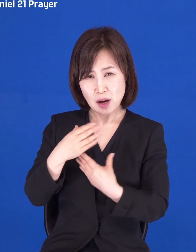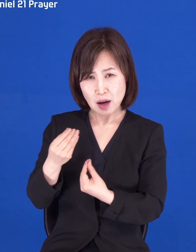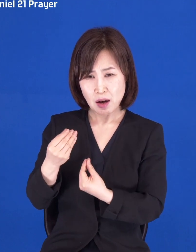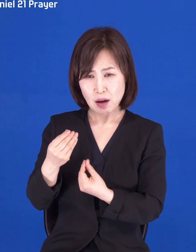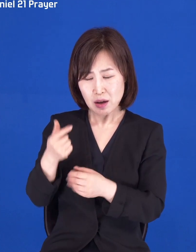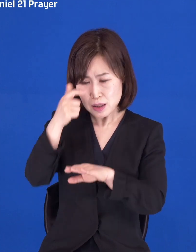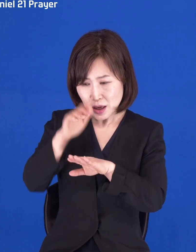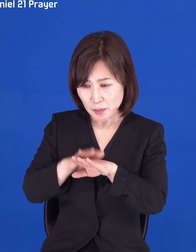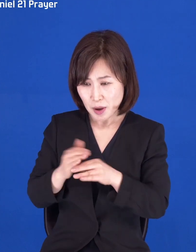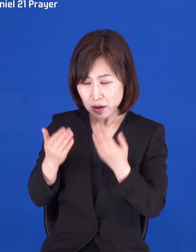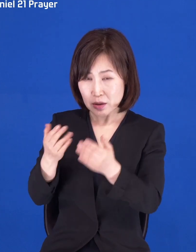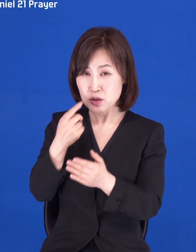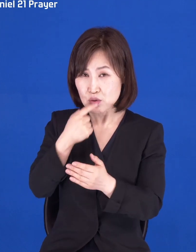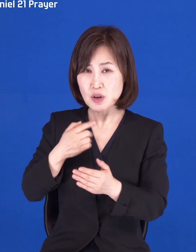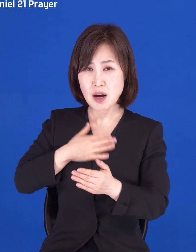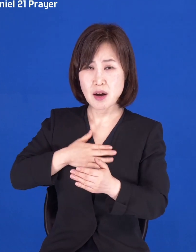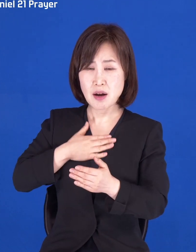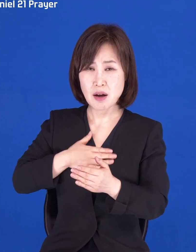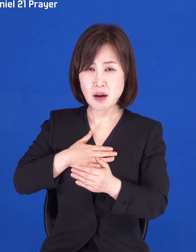그러던 어느 날